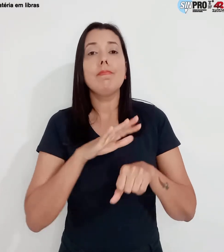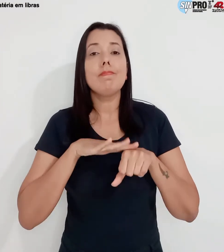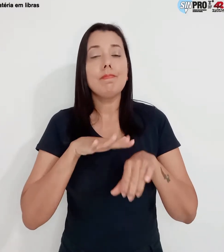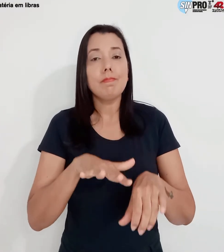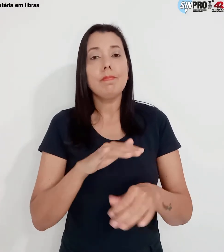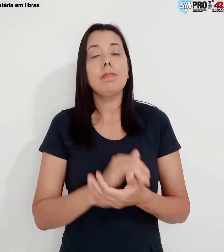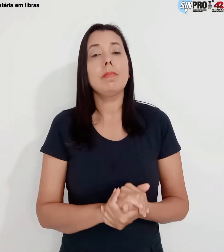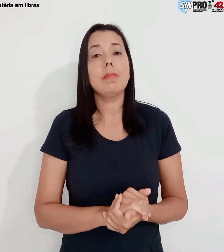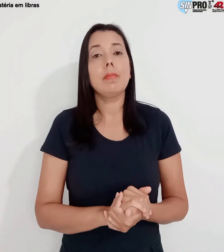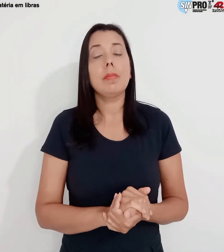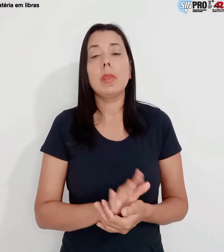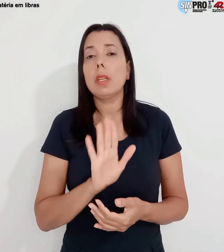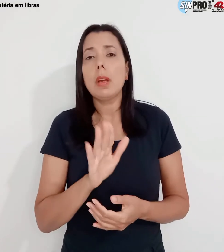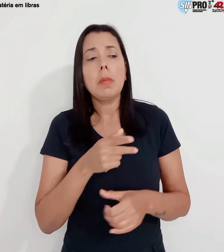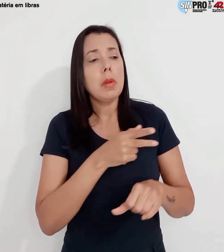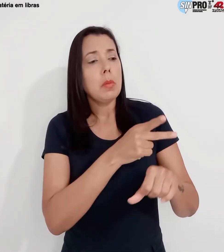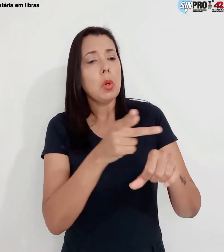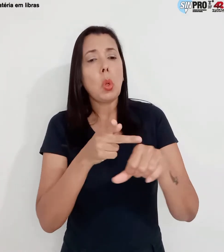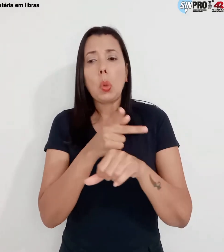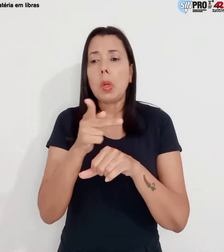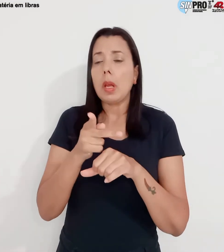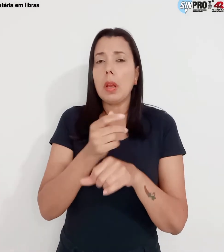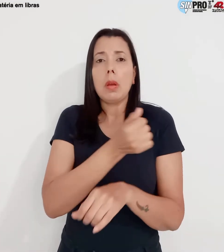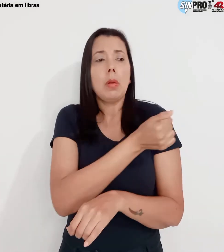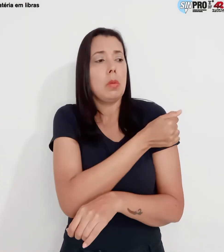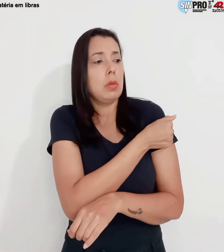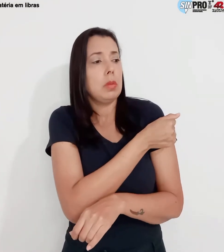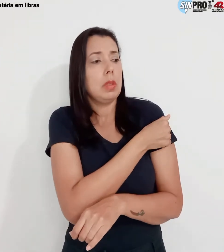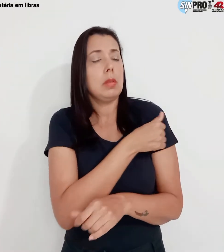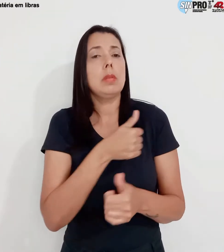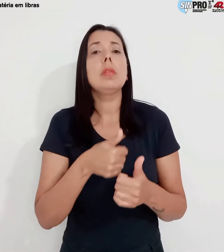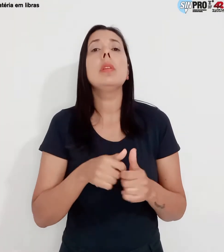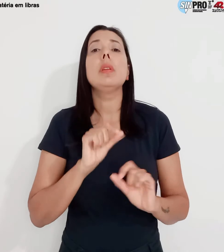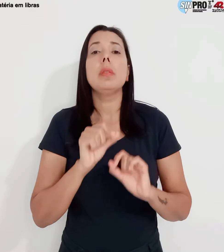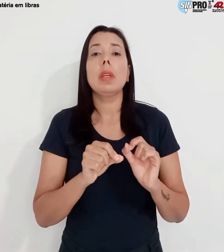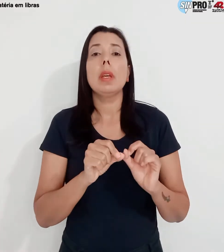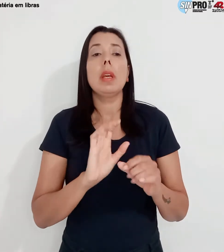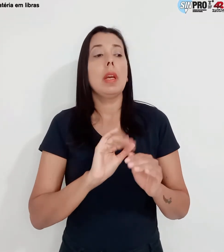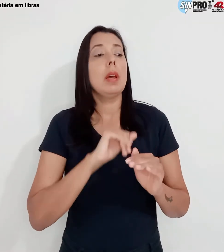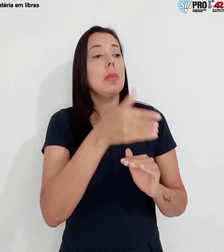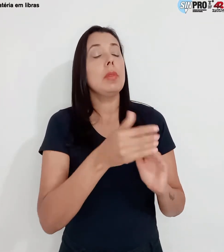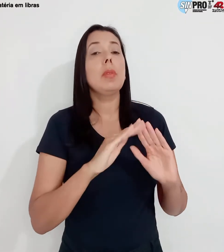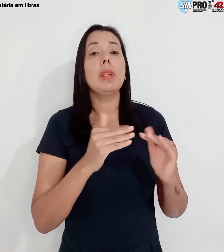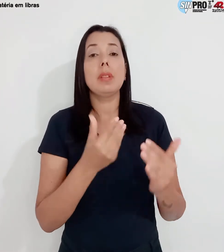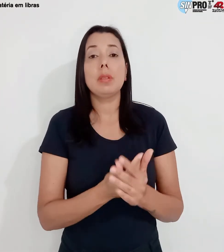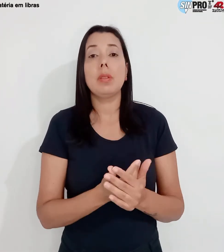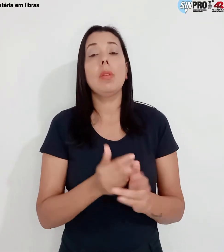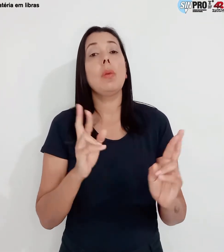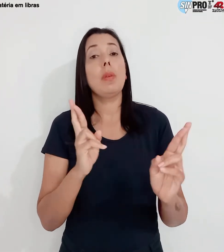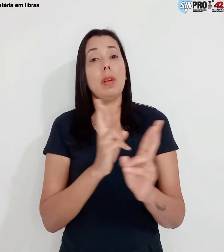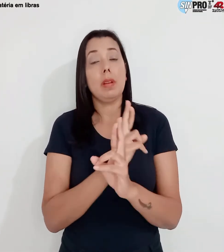pandemia, nem para buscar os estudantes que se evadiram. Um relatório